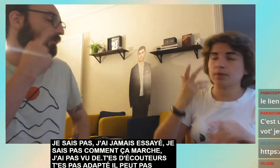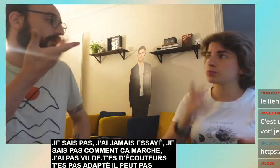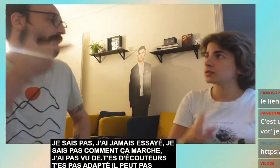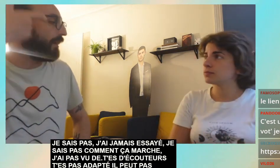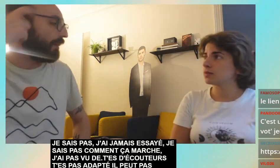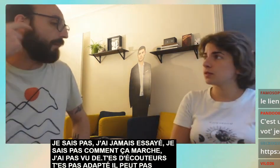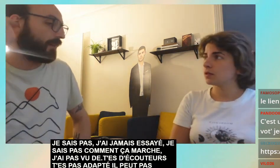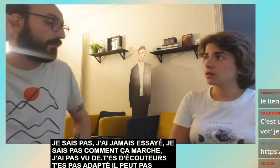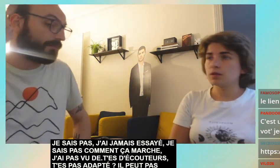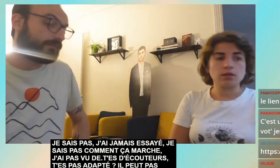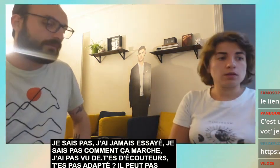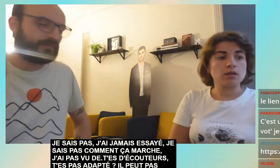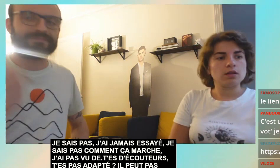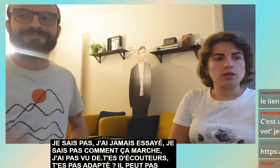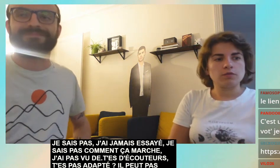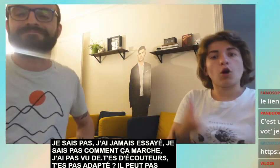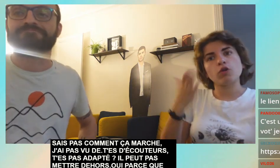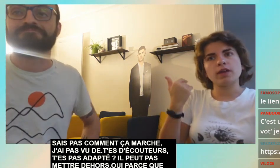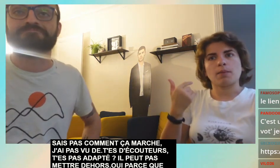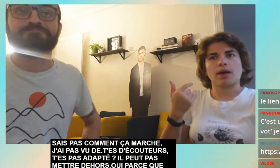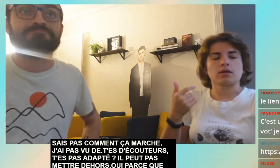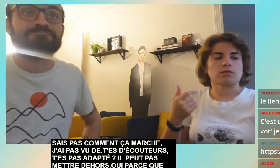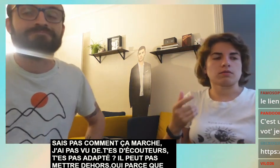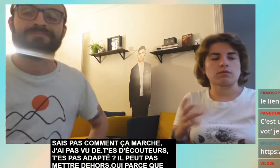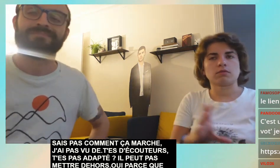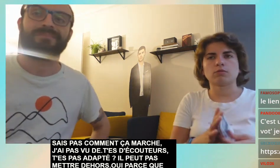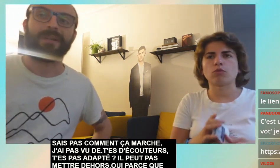du coup, l'appareil. Faut enlever l'appareil. Voilà.